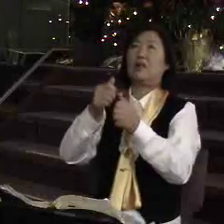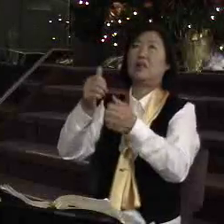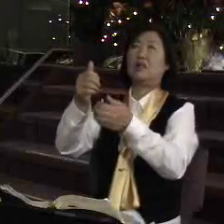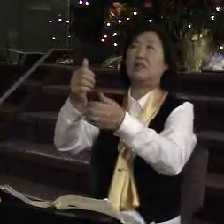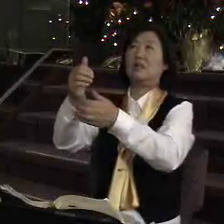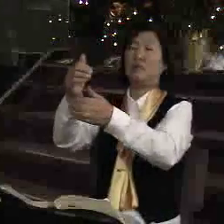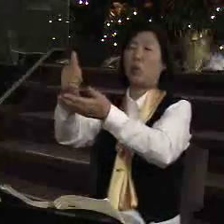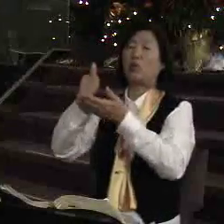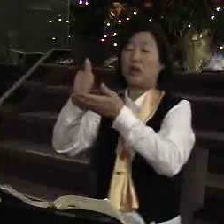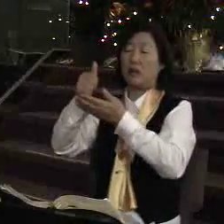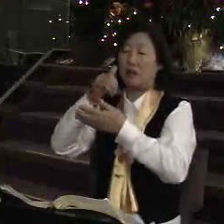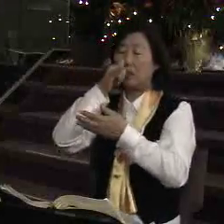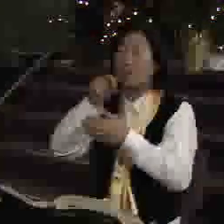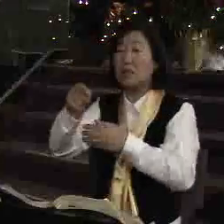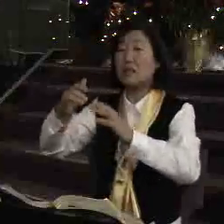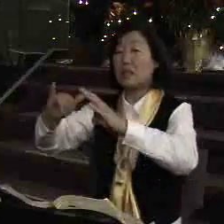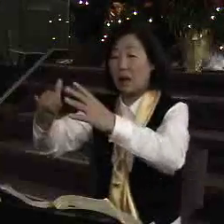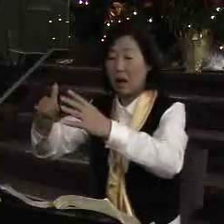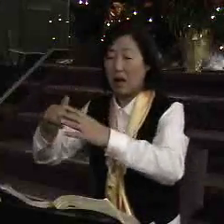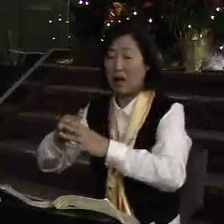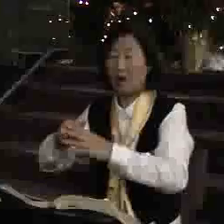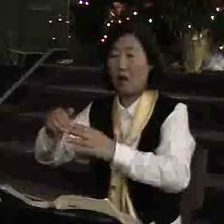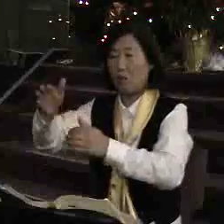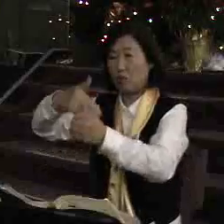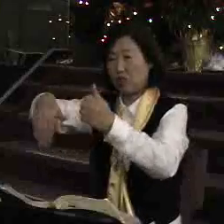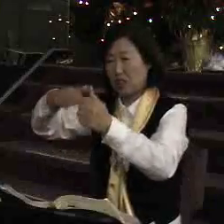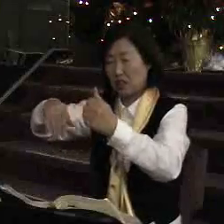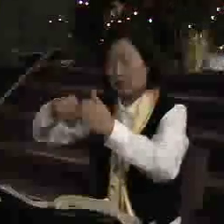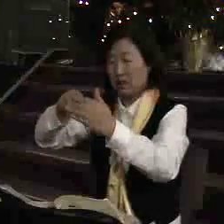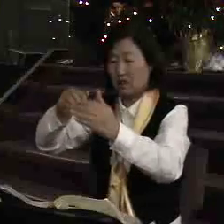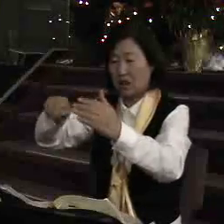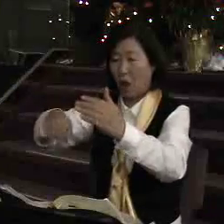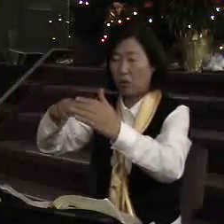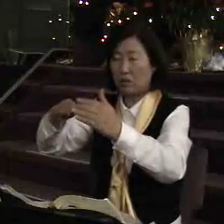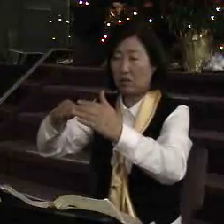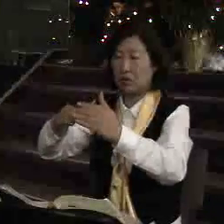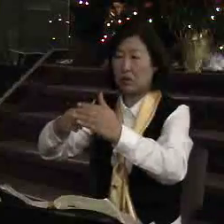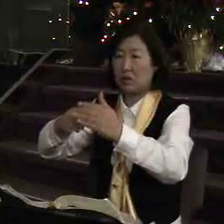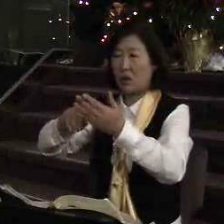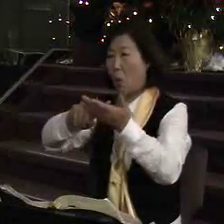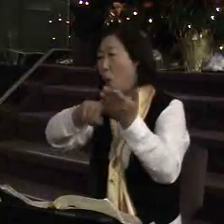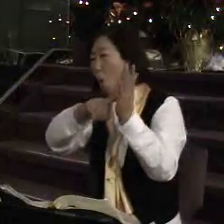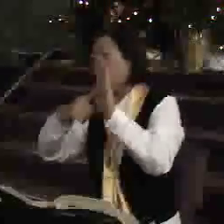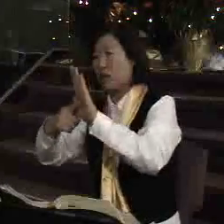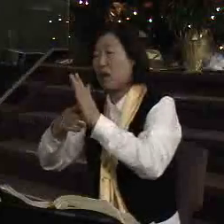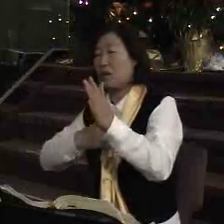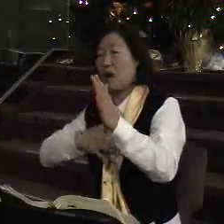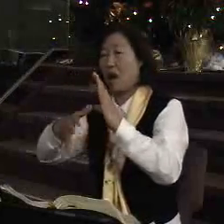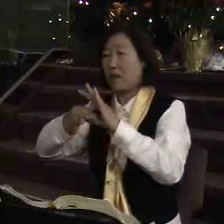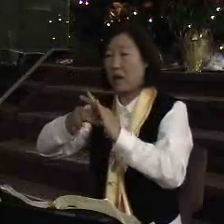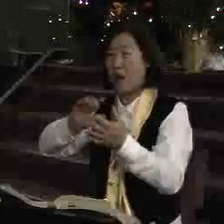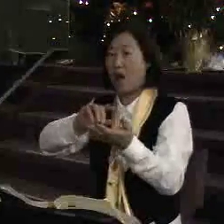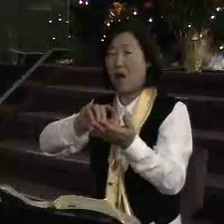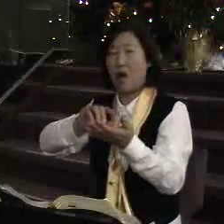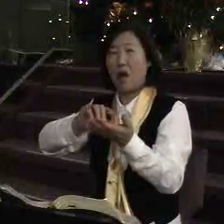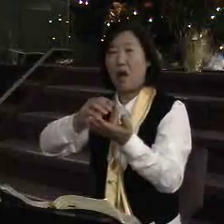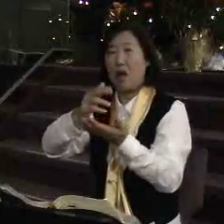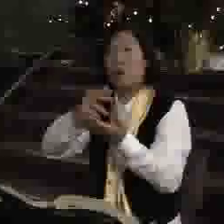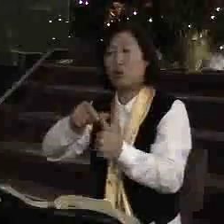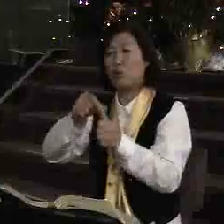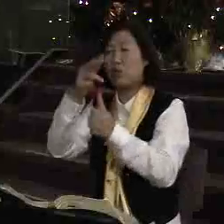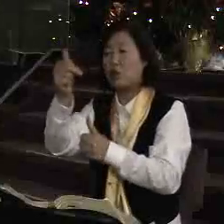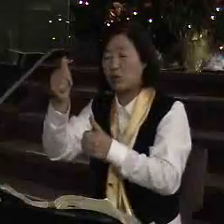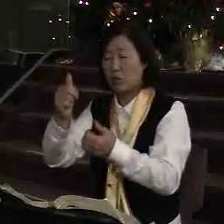그리고 그러한 그 나라나 그러한 그 분위기 가운데서 내가 공개적으로 예수님을 나의 구세주, 나의